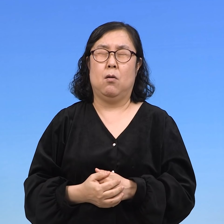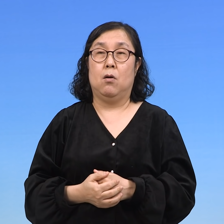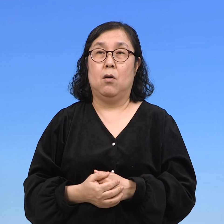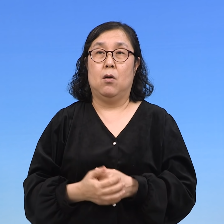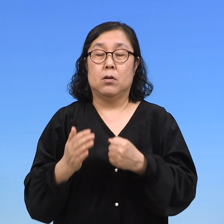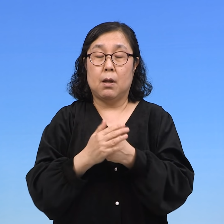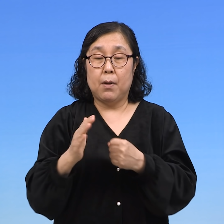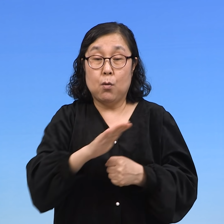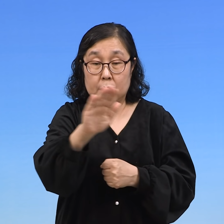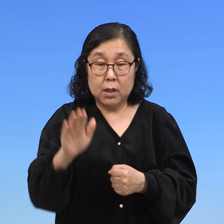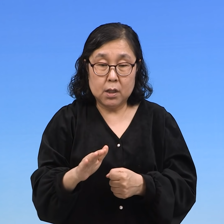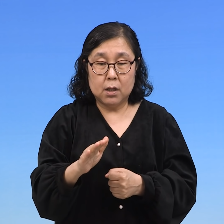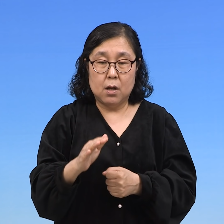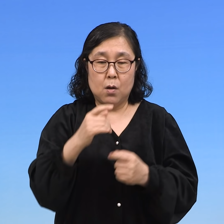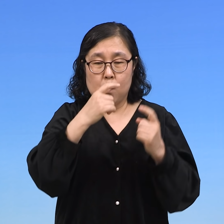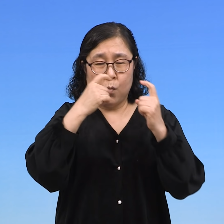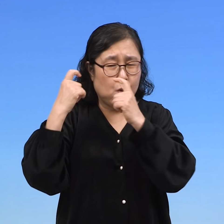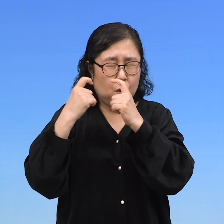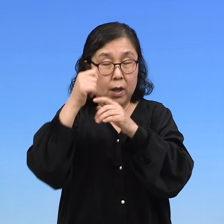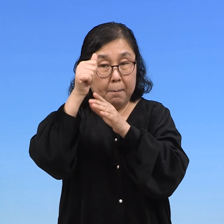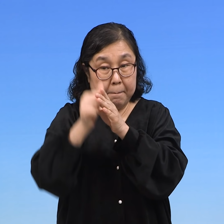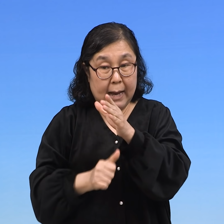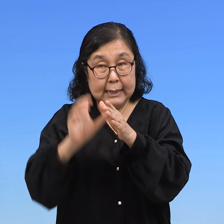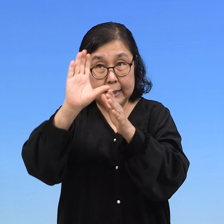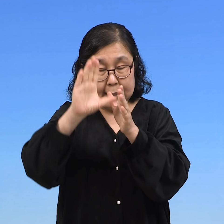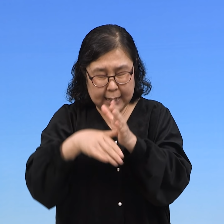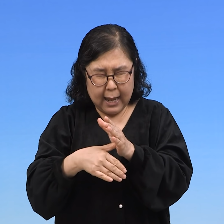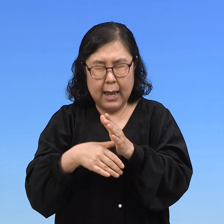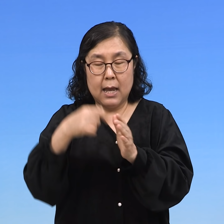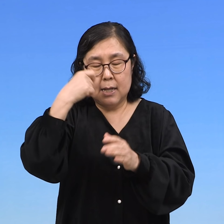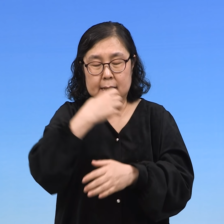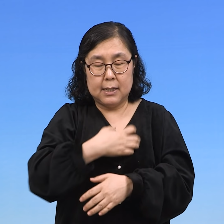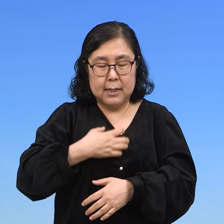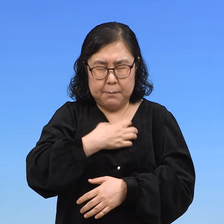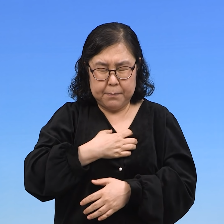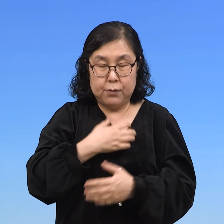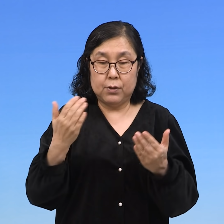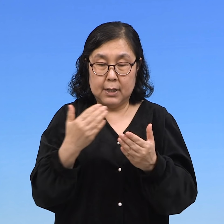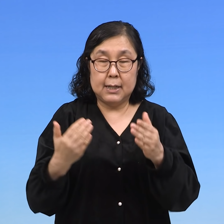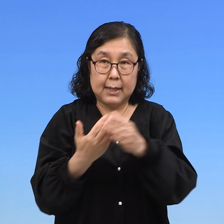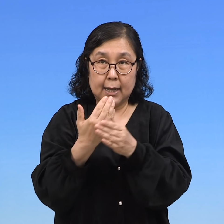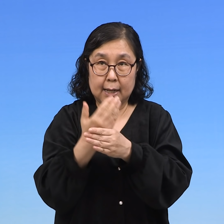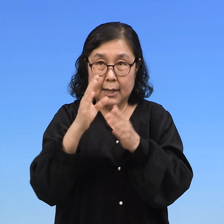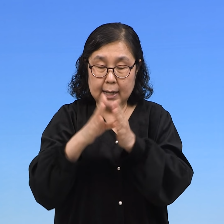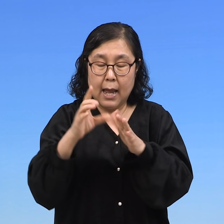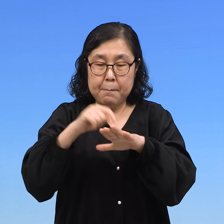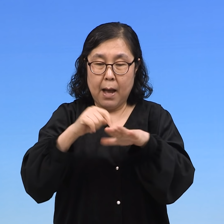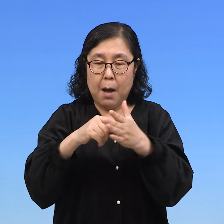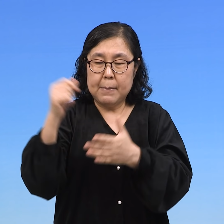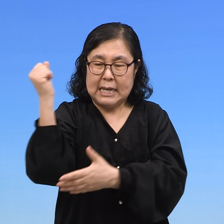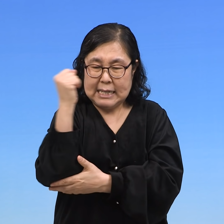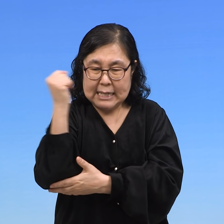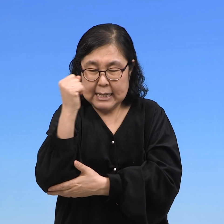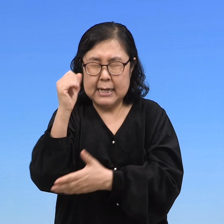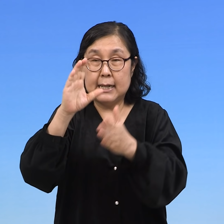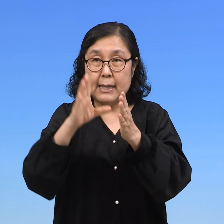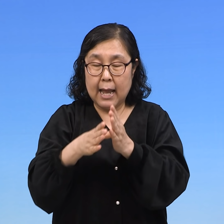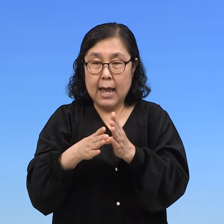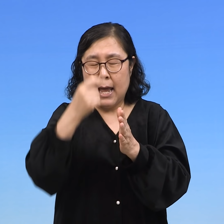흔들릴 때, 유혹에 빠질 때, 매도당하는 이런 슬픈 일이 있을 때 기도가 우리 마음을